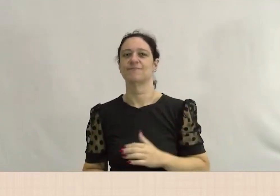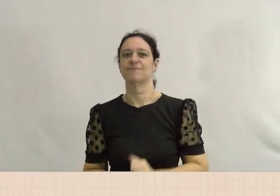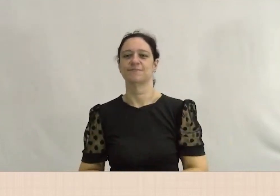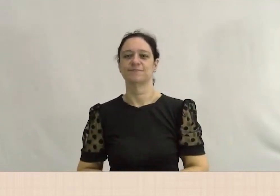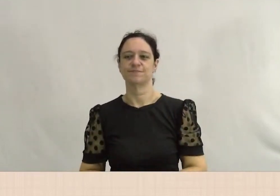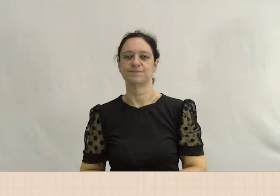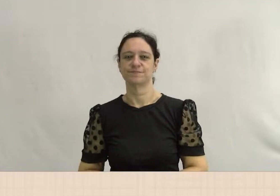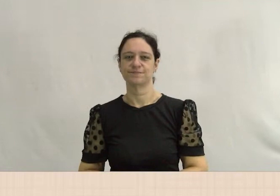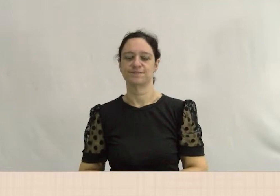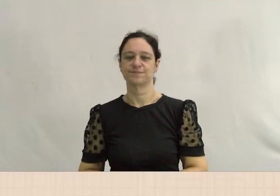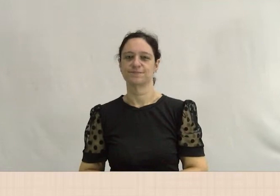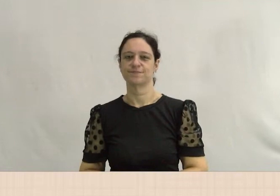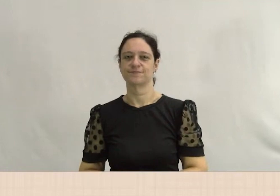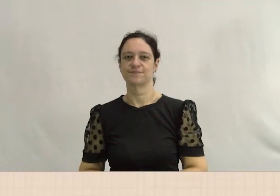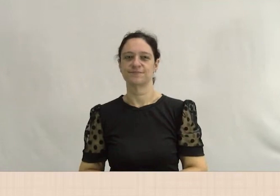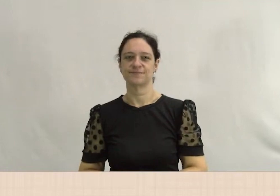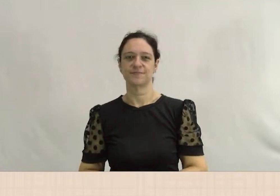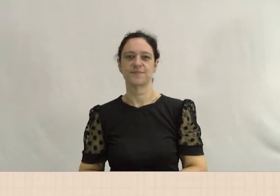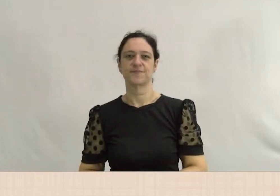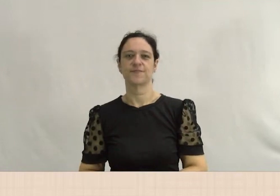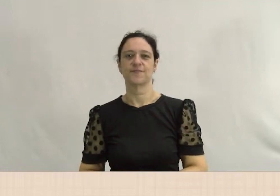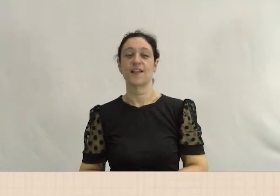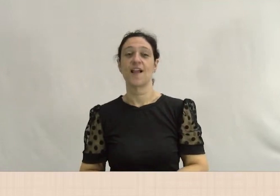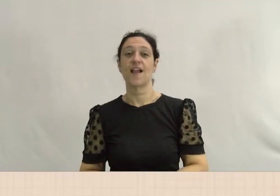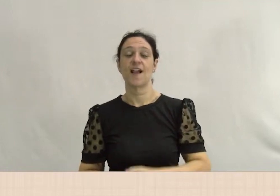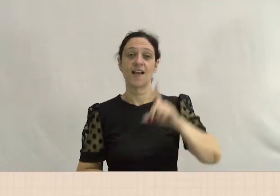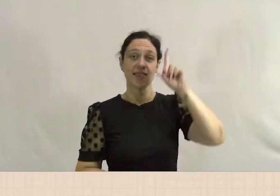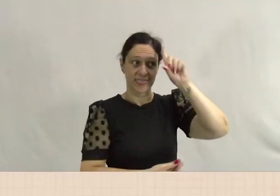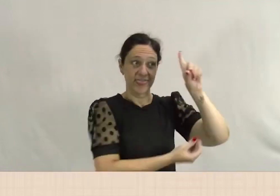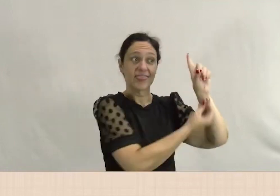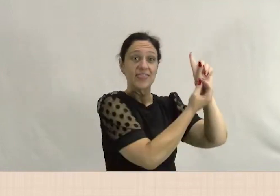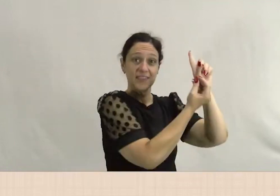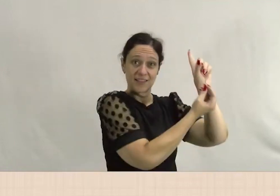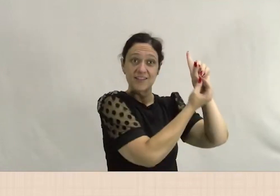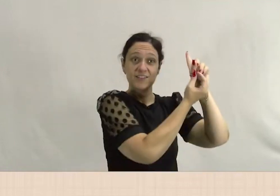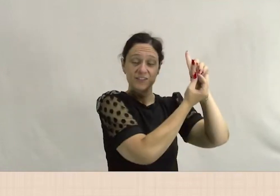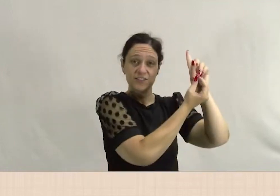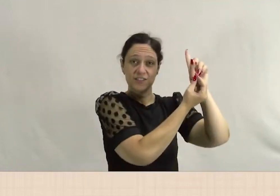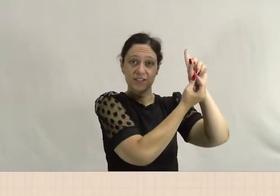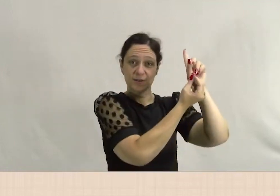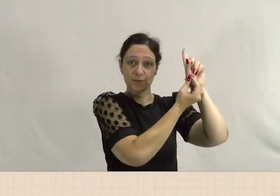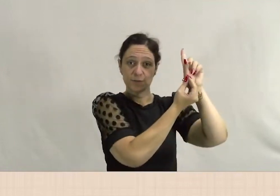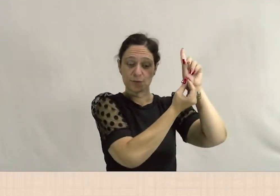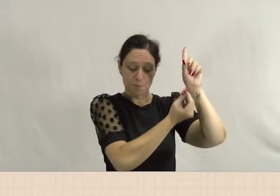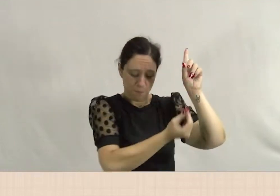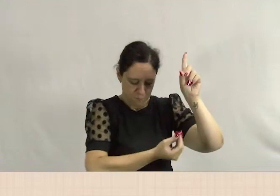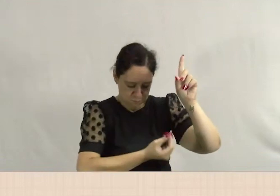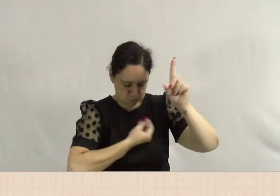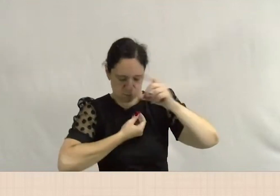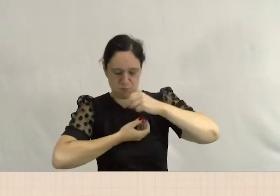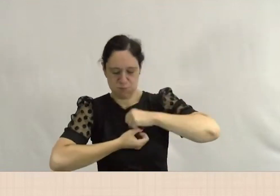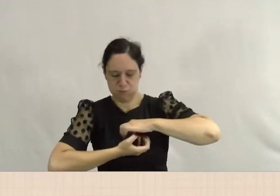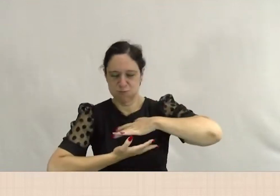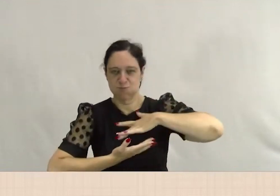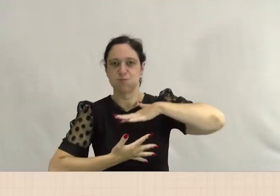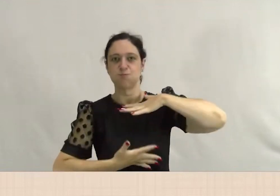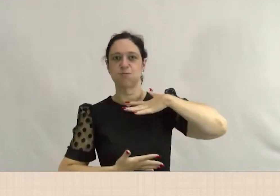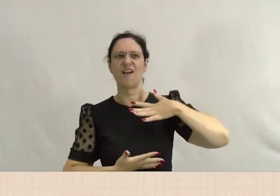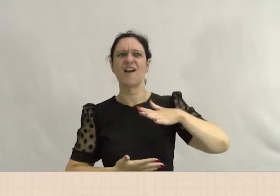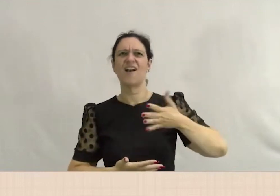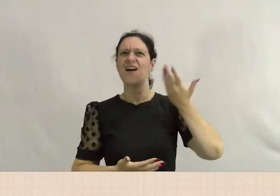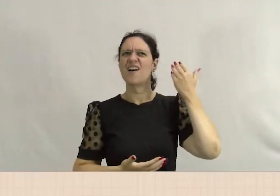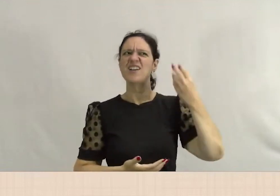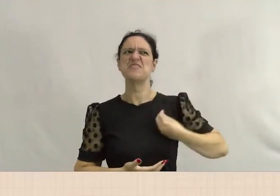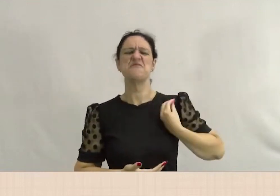sua verdade. A sua vida está deixando de ser uma vida sem sentido. A sua vida hoje